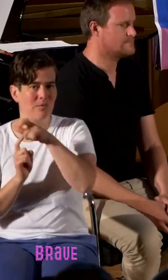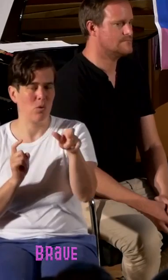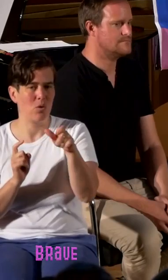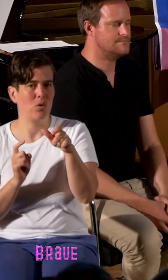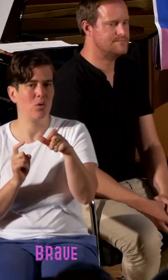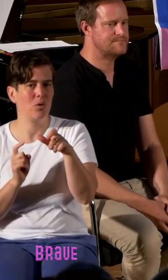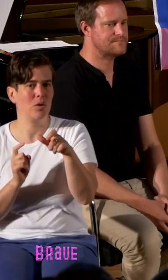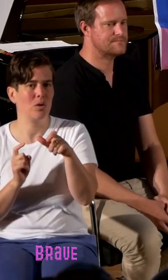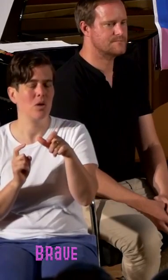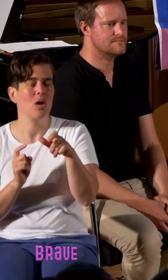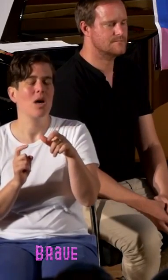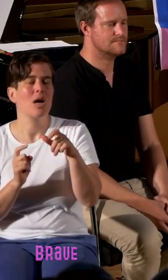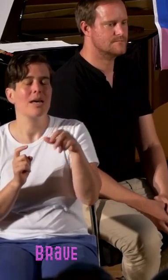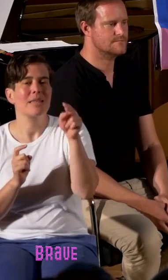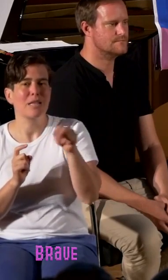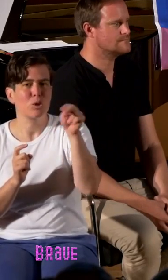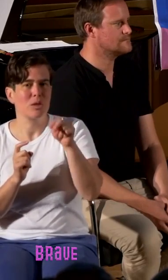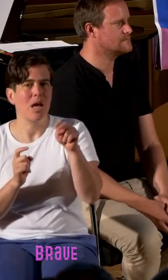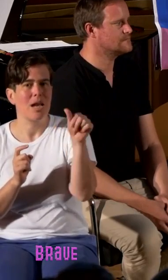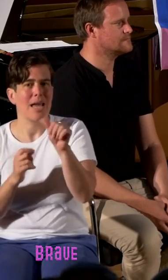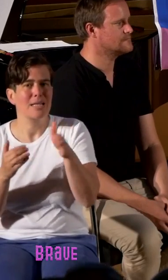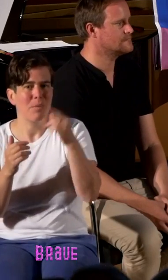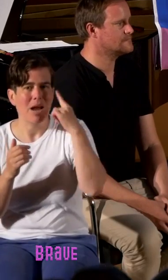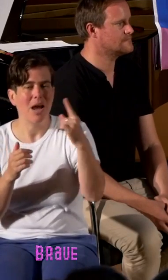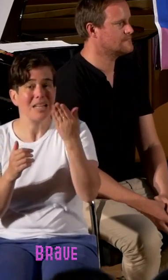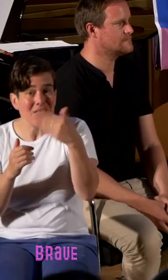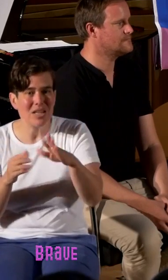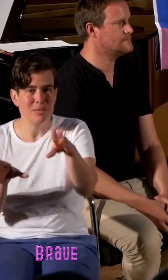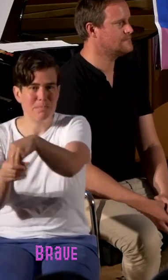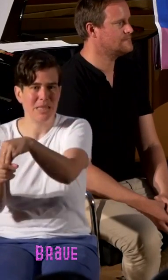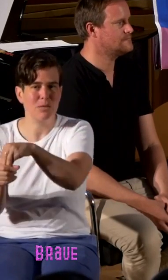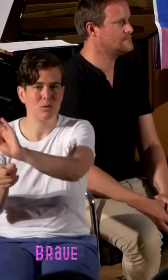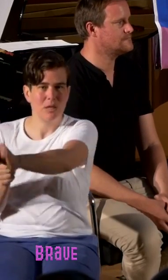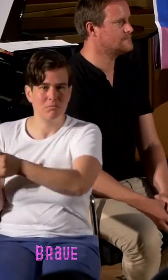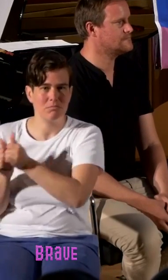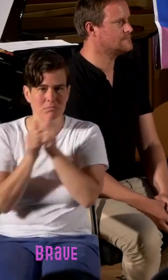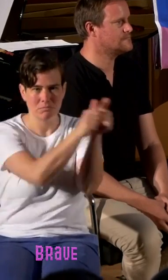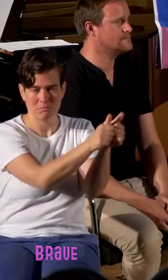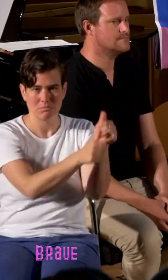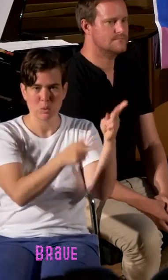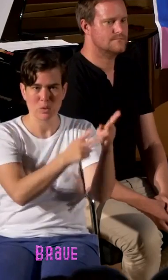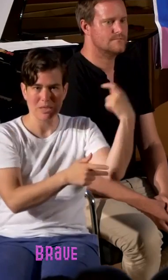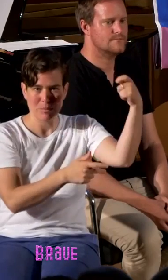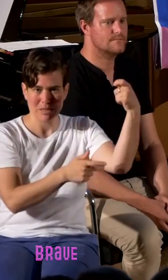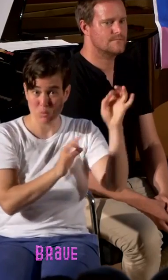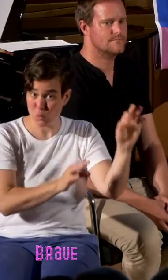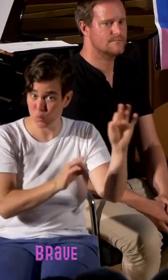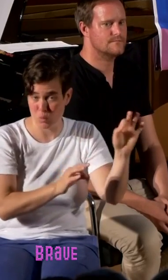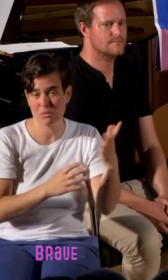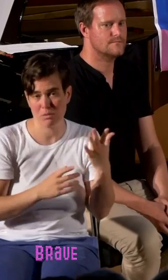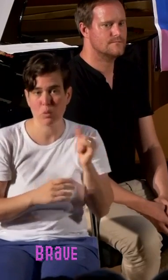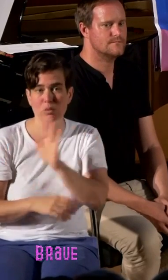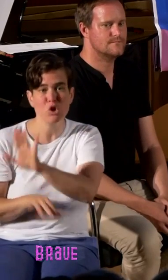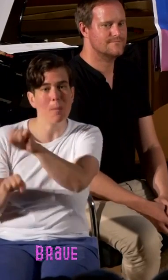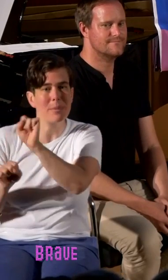NRB dabei waren. Also das heißt nicht, dass die Kompetenz, die da drin erworben haben, nicht weiter genutzt